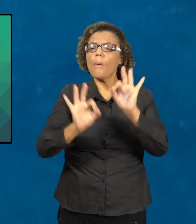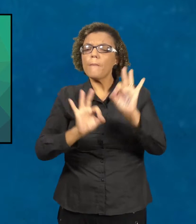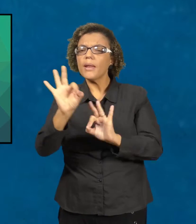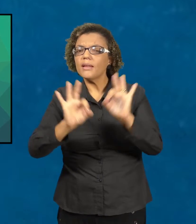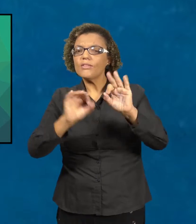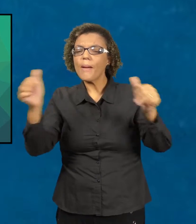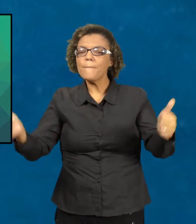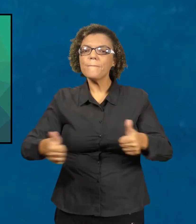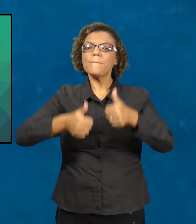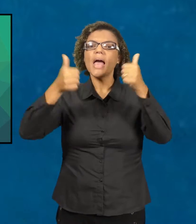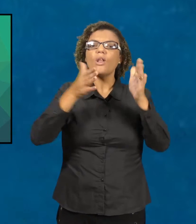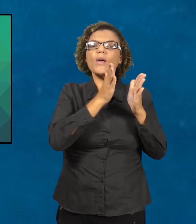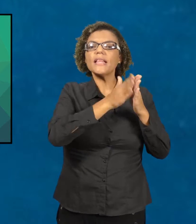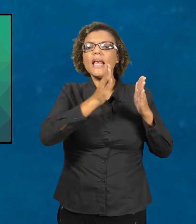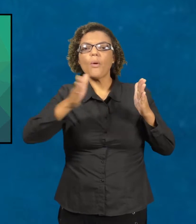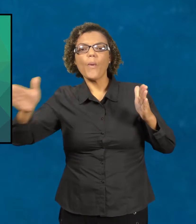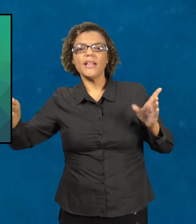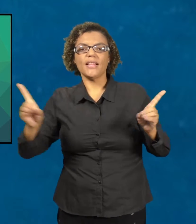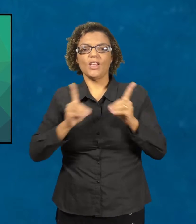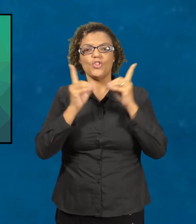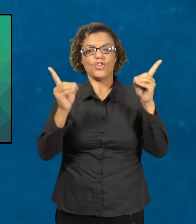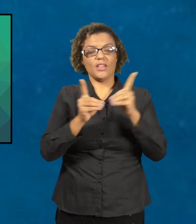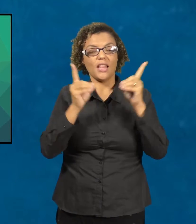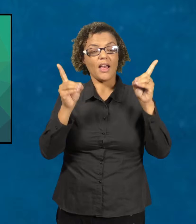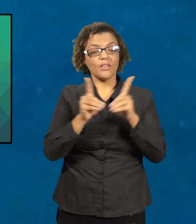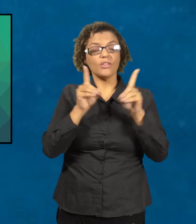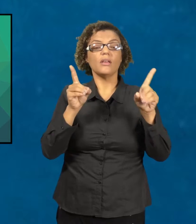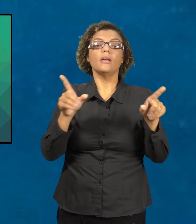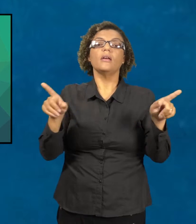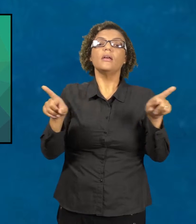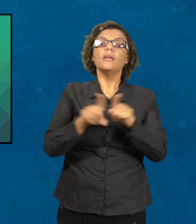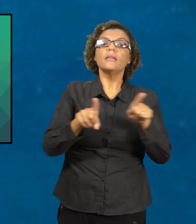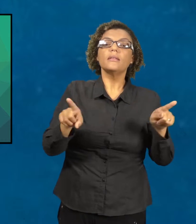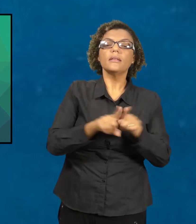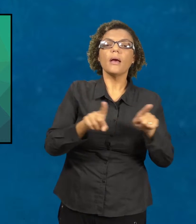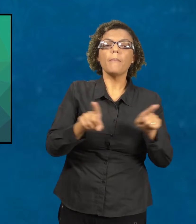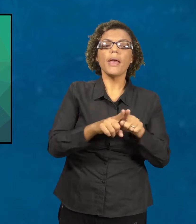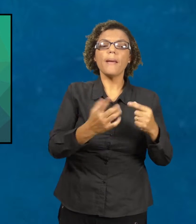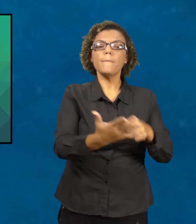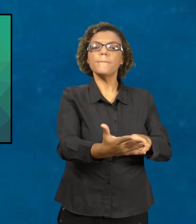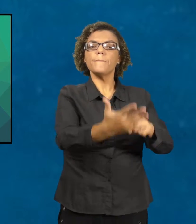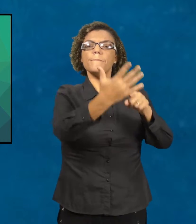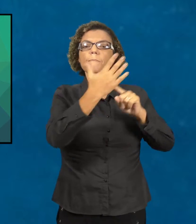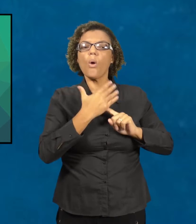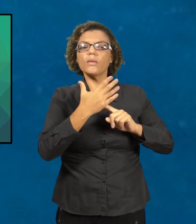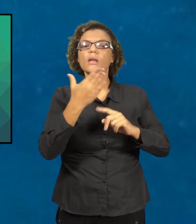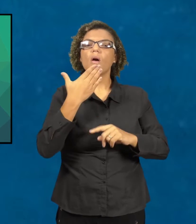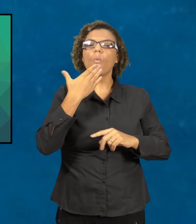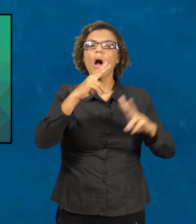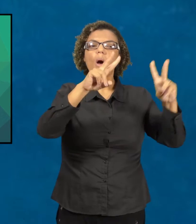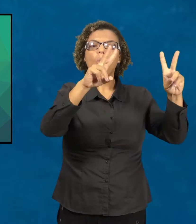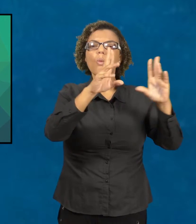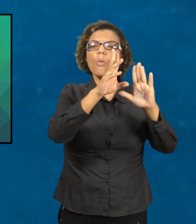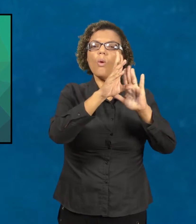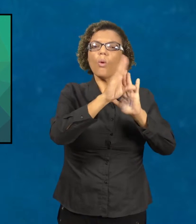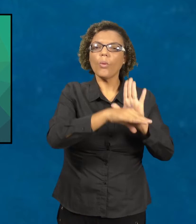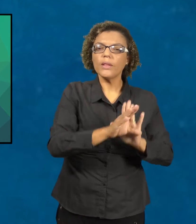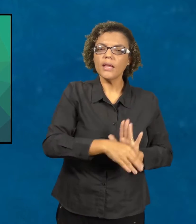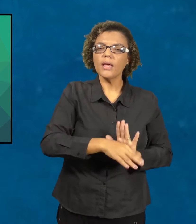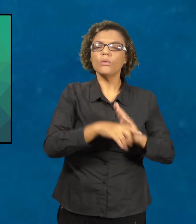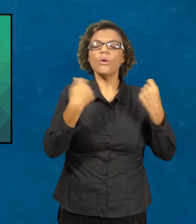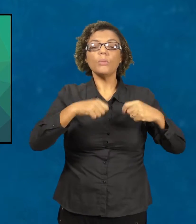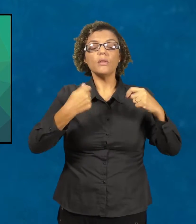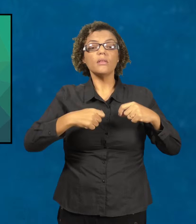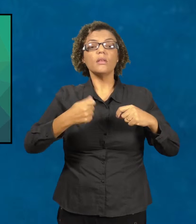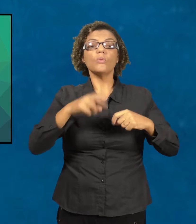sequência didática, além de informar em quais tópicos se deve investir mais ou menos tempo dentro da sala de